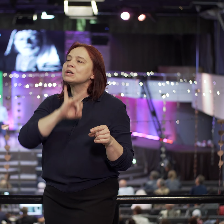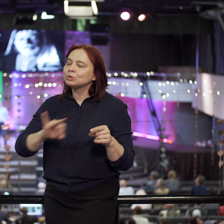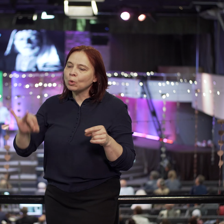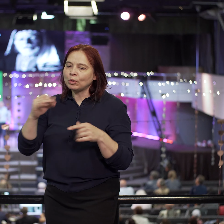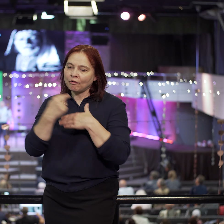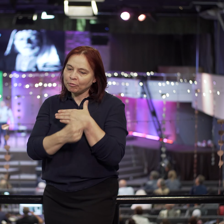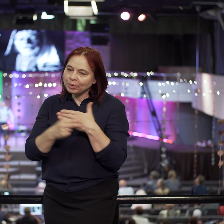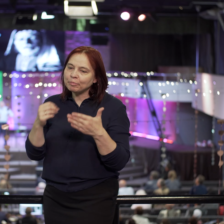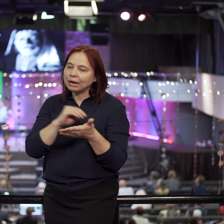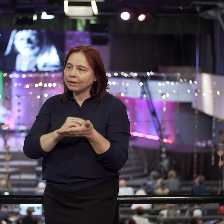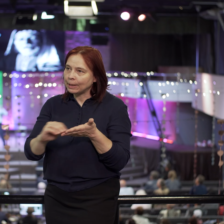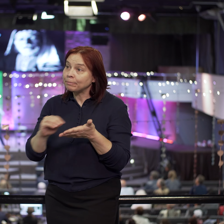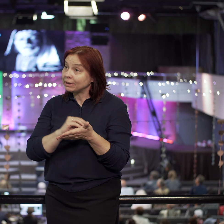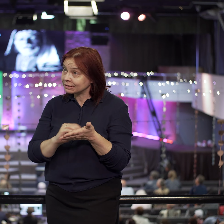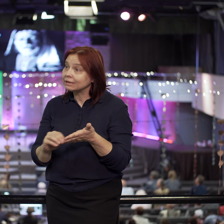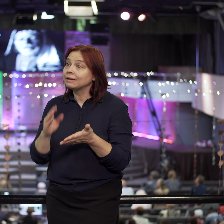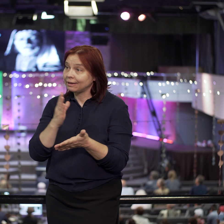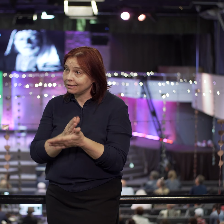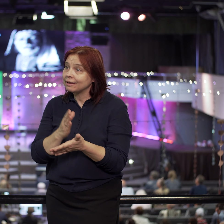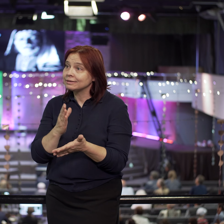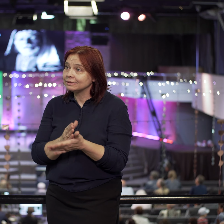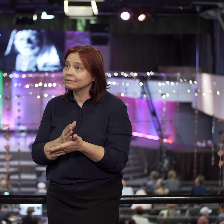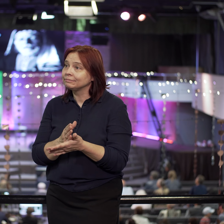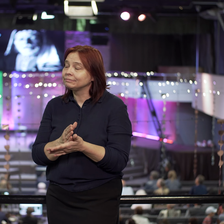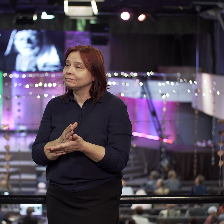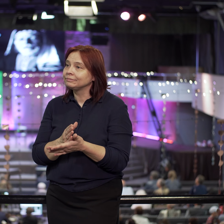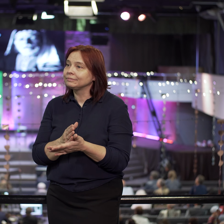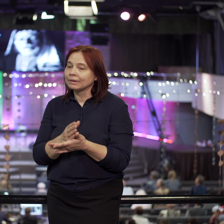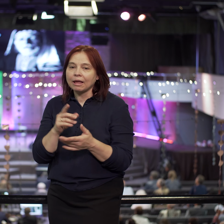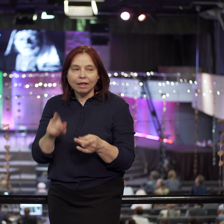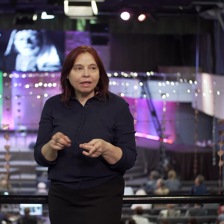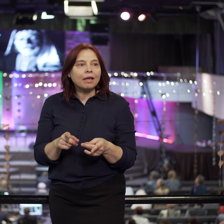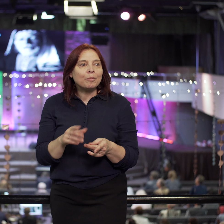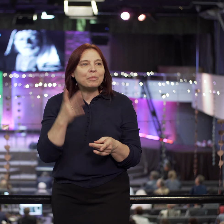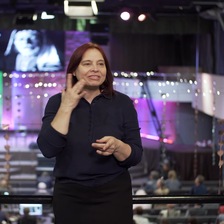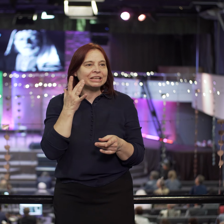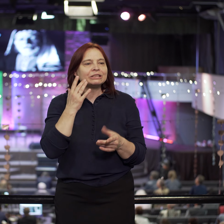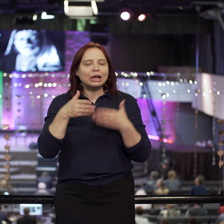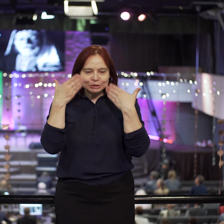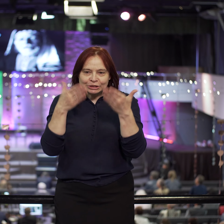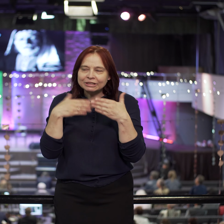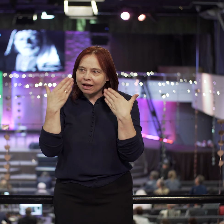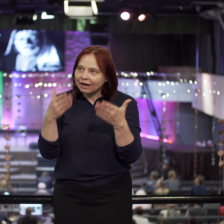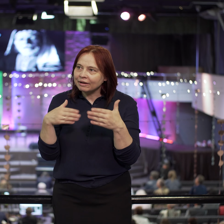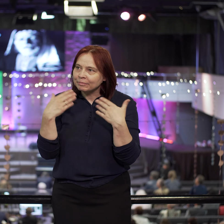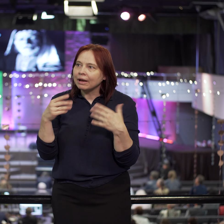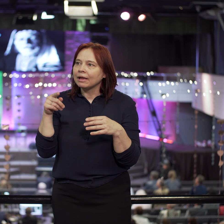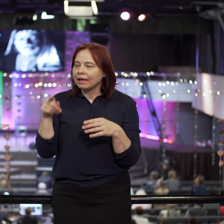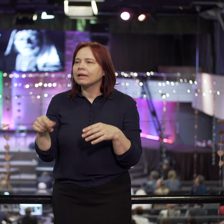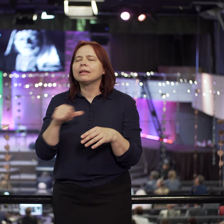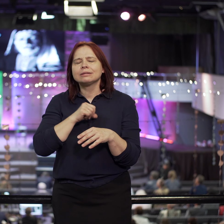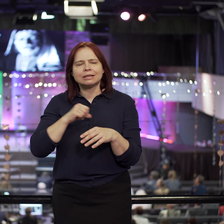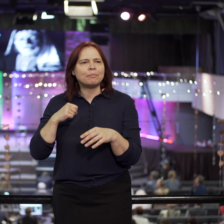Евангелия, цитируется, произносится миллионами людей как самый основной